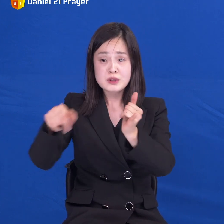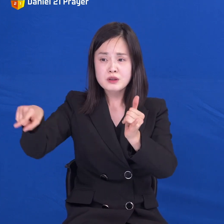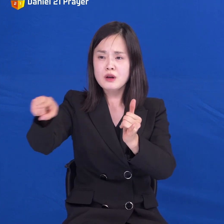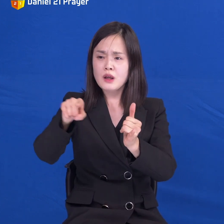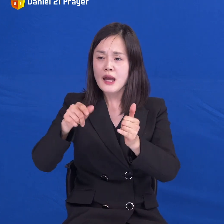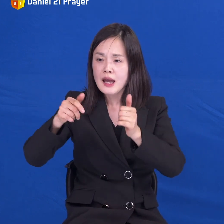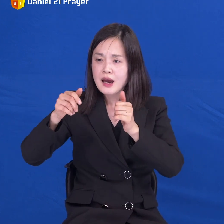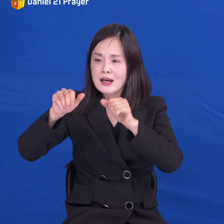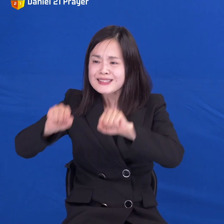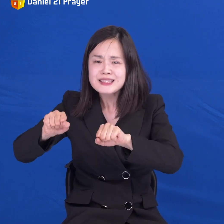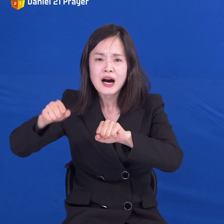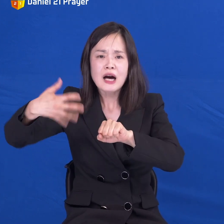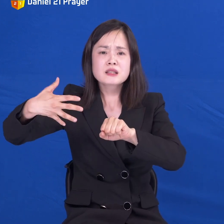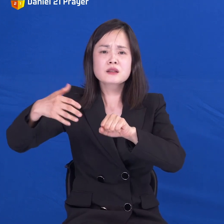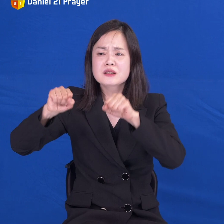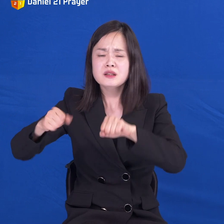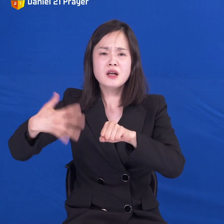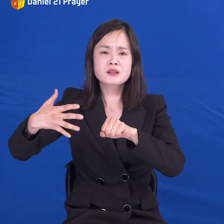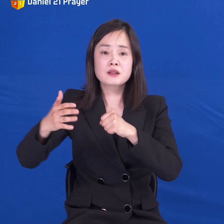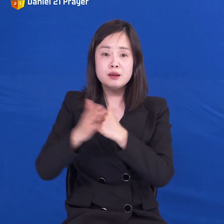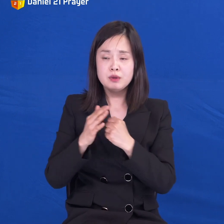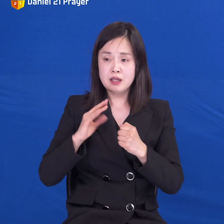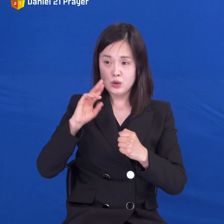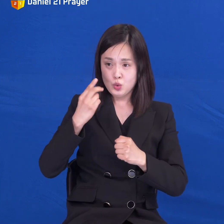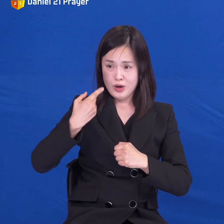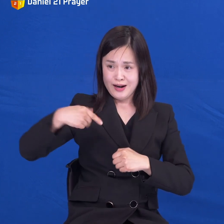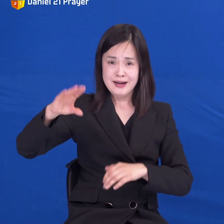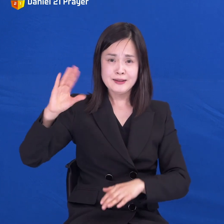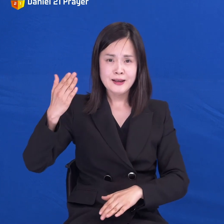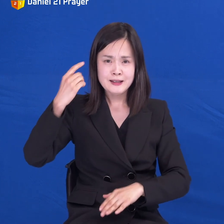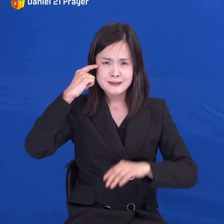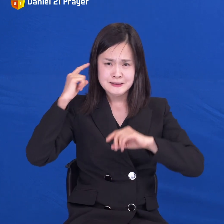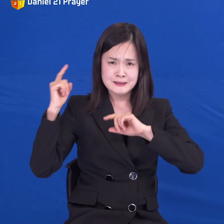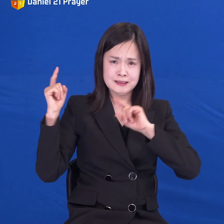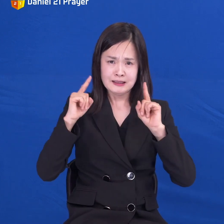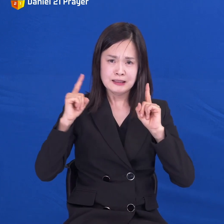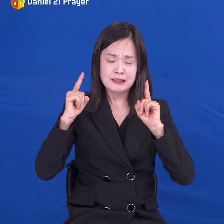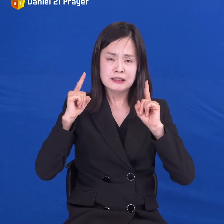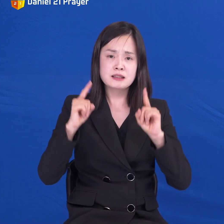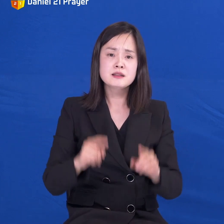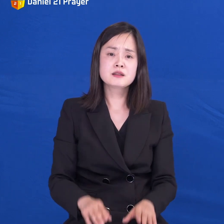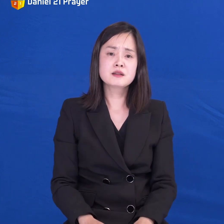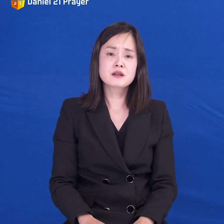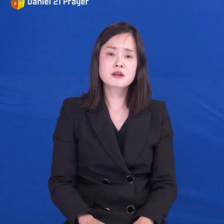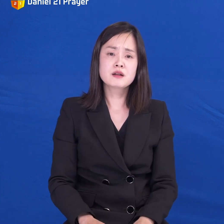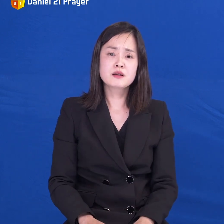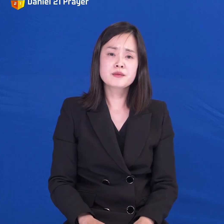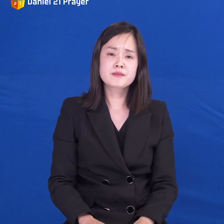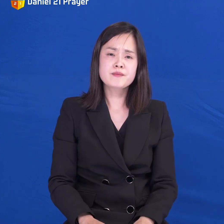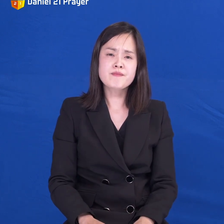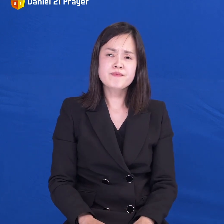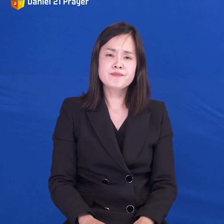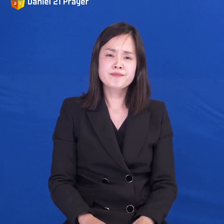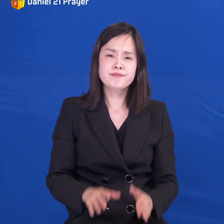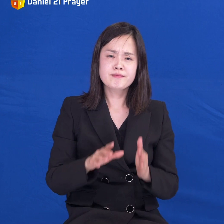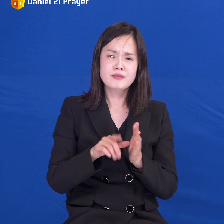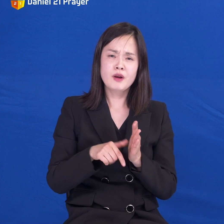그래서 아직 반창고도 안 뜯었는데 퇴원을 했어요. 막 창자가 쏟아질 것 같은 느낌이